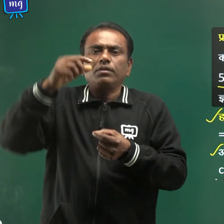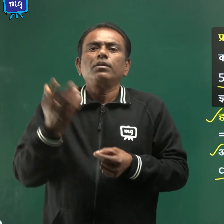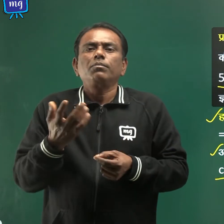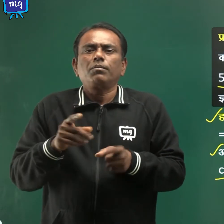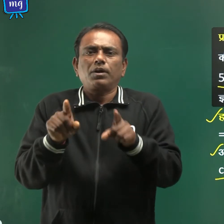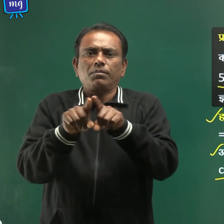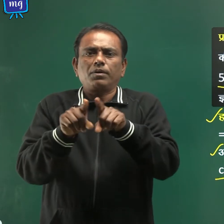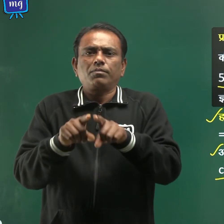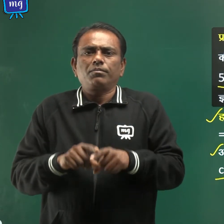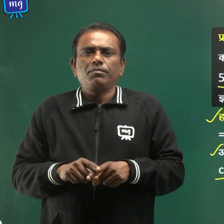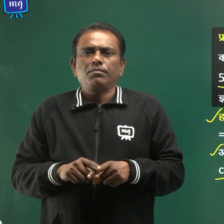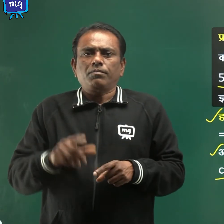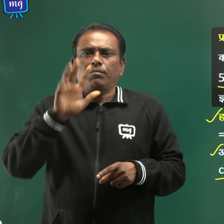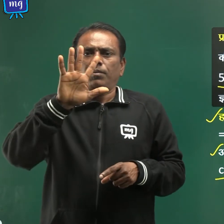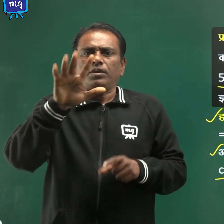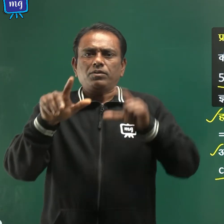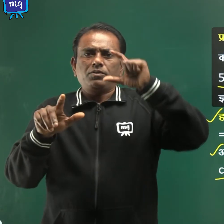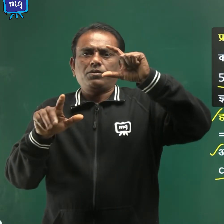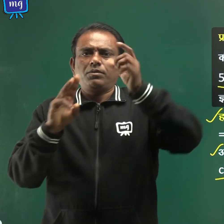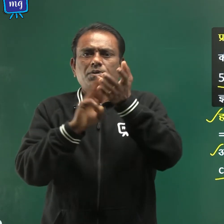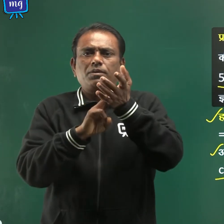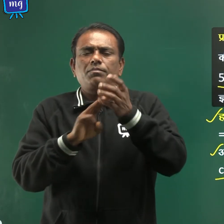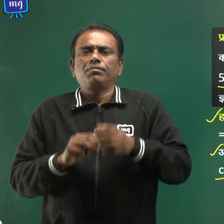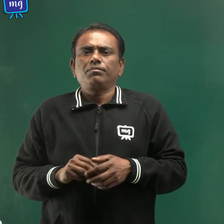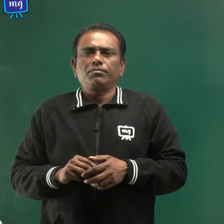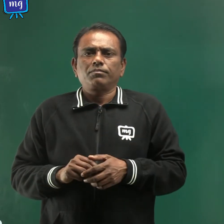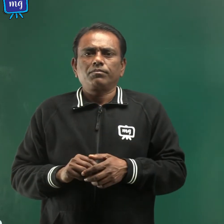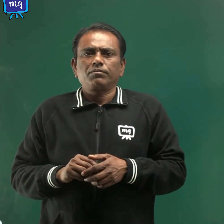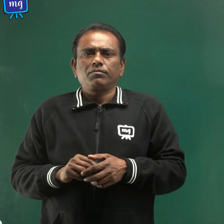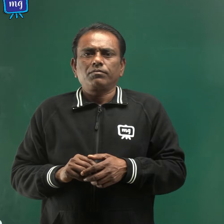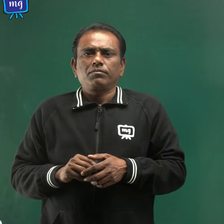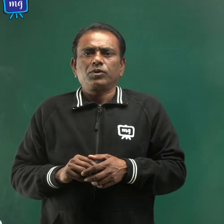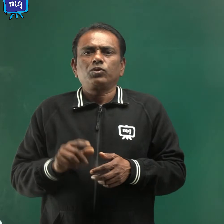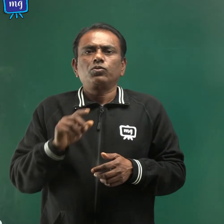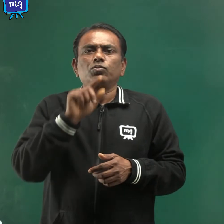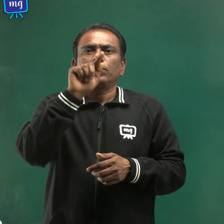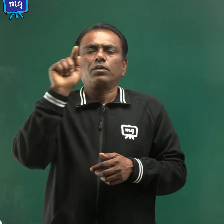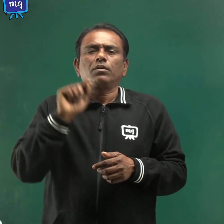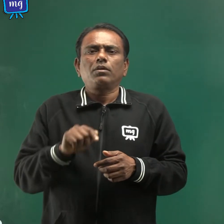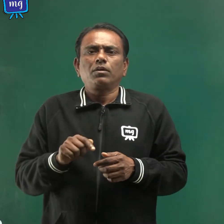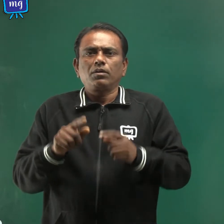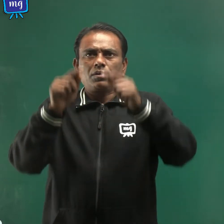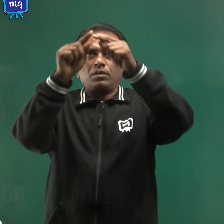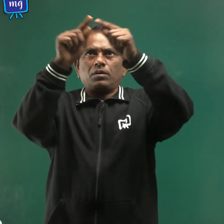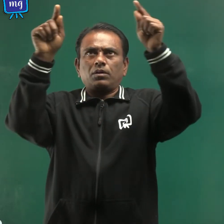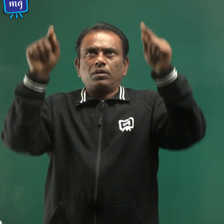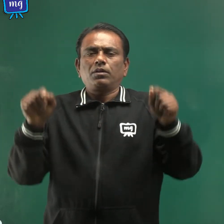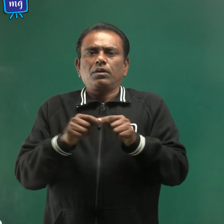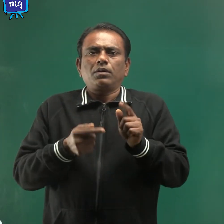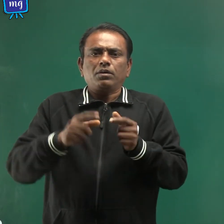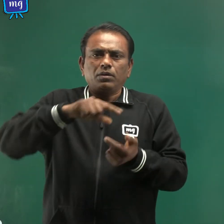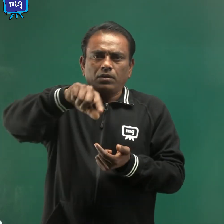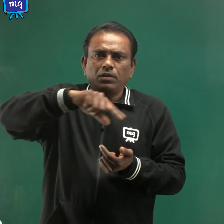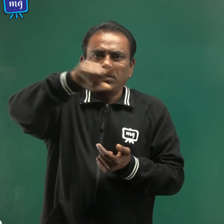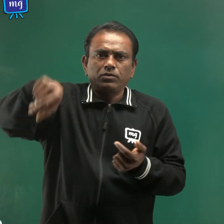बराबर ए पासिंग है हो चुकी आज का क्षेत्रफल